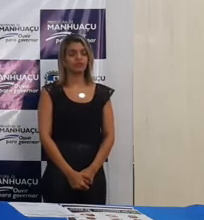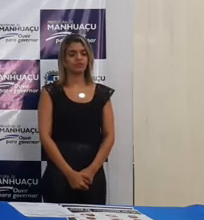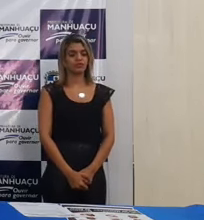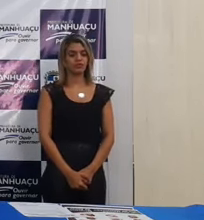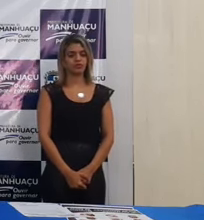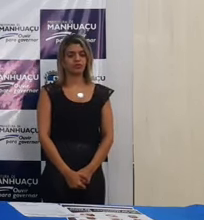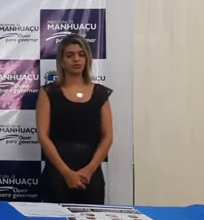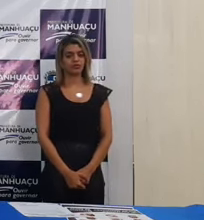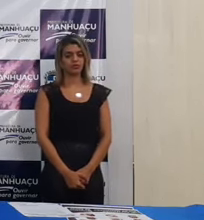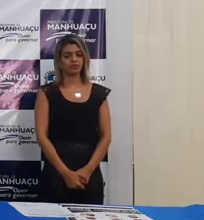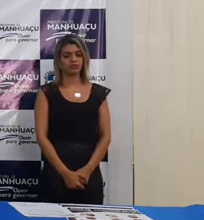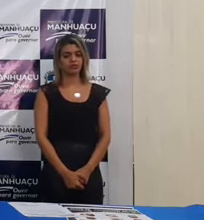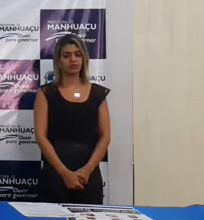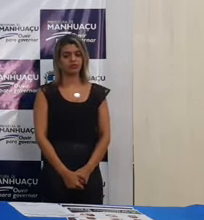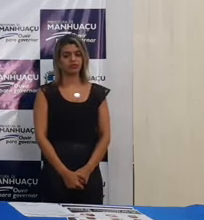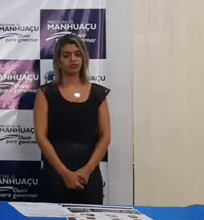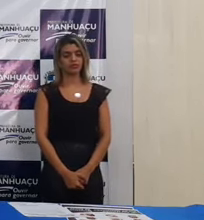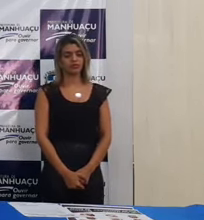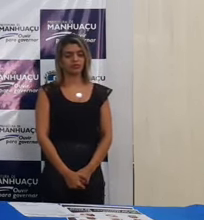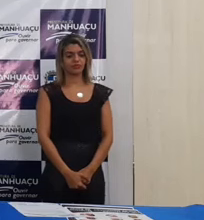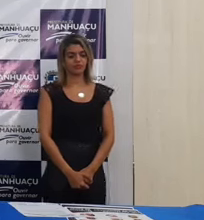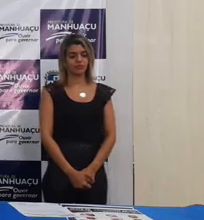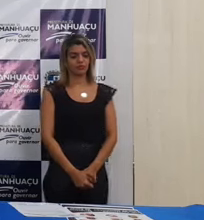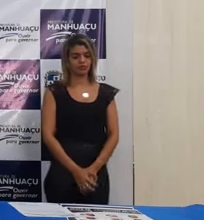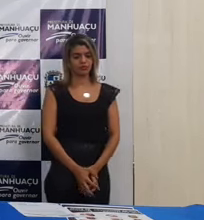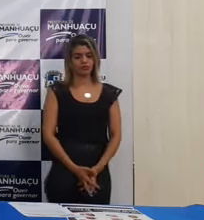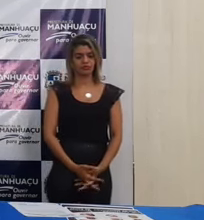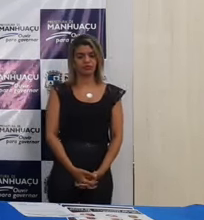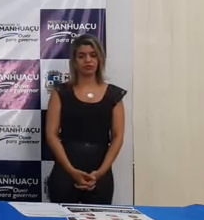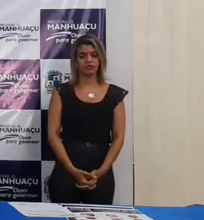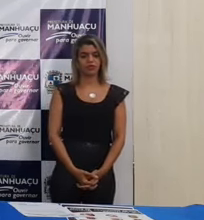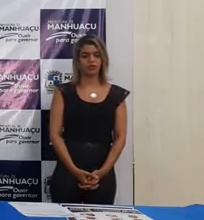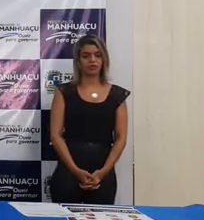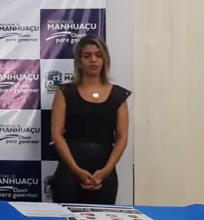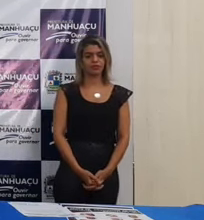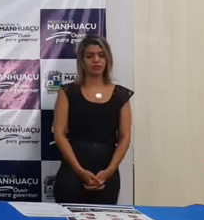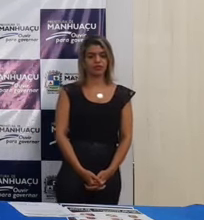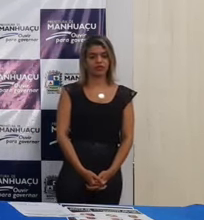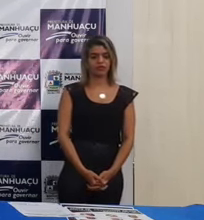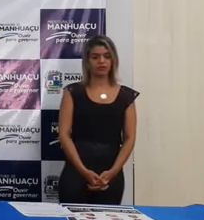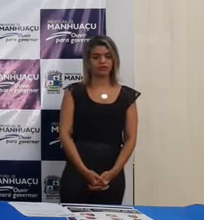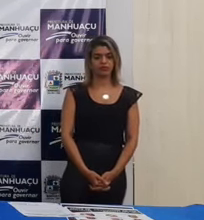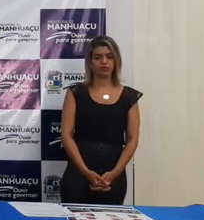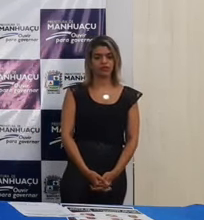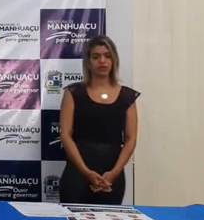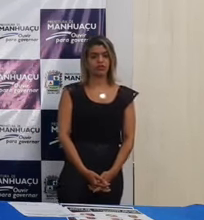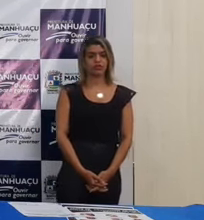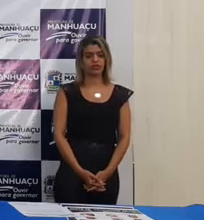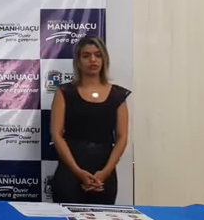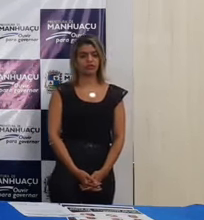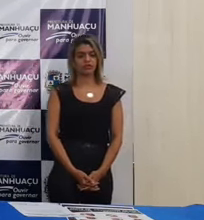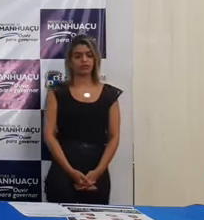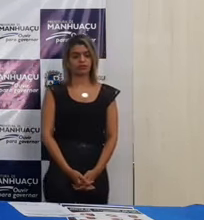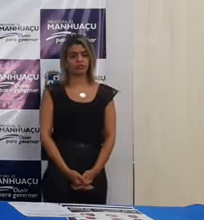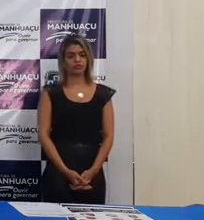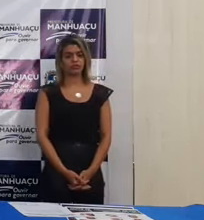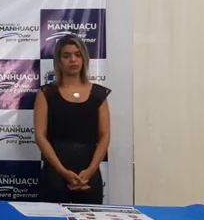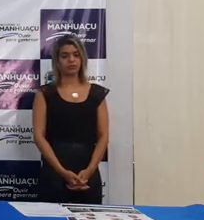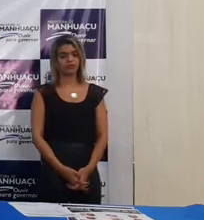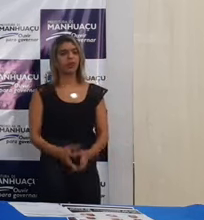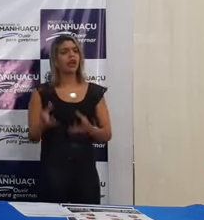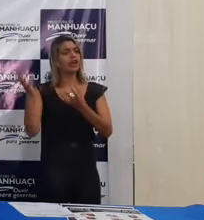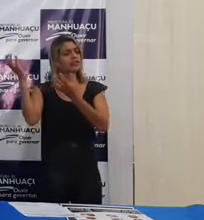talvez na próxima semana nós estamos falando de forma diferente. O objetivo é que todos abram daqui uns dias. A gente